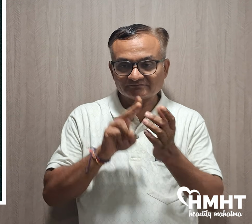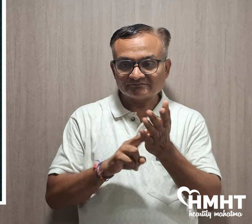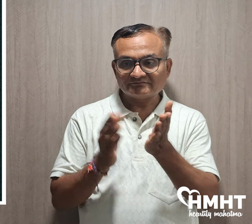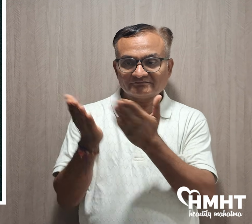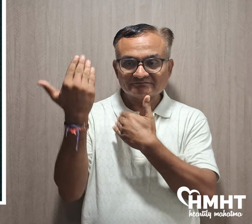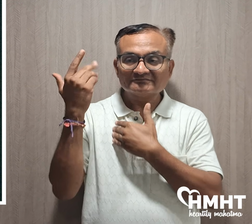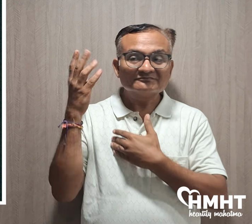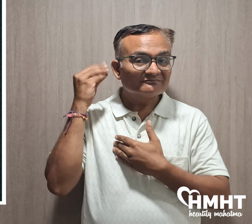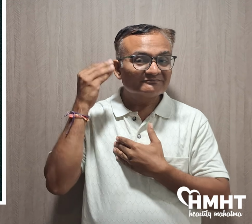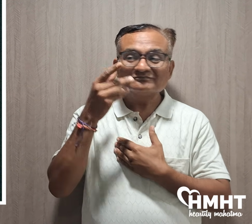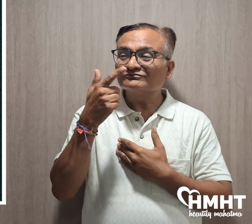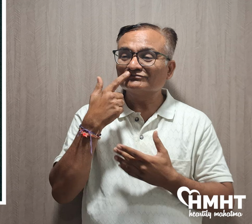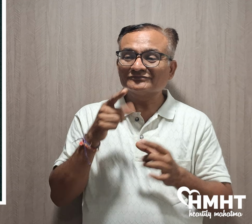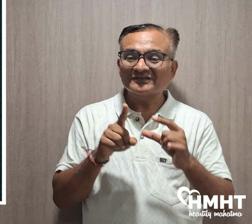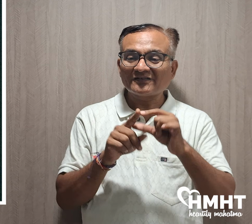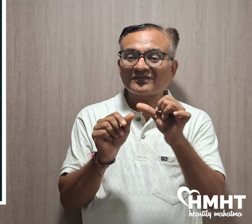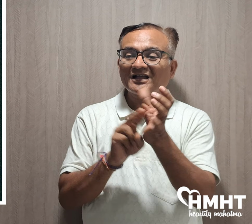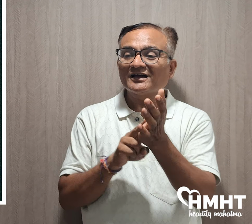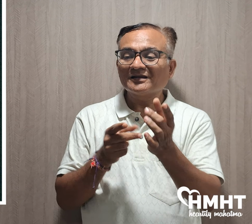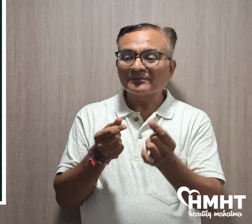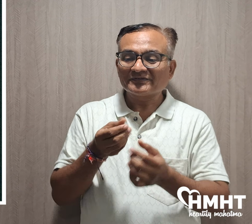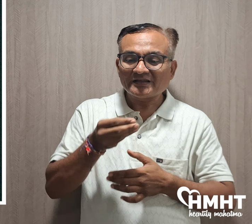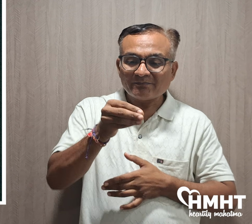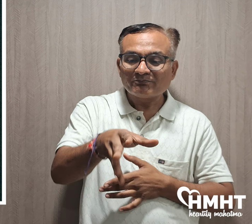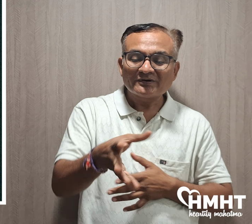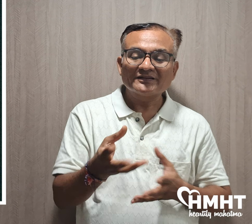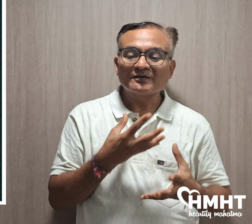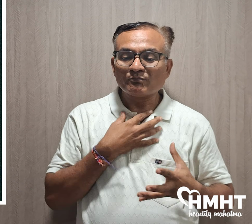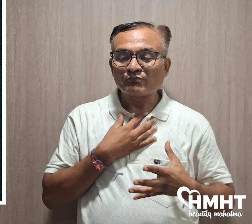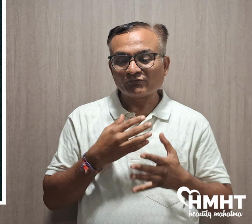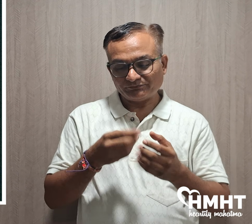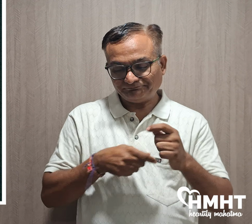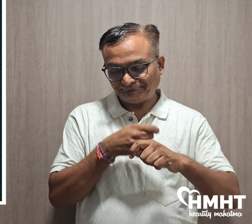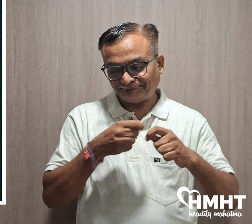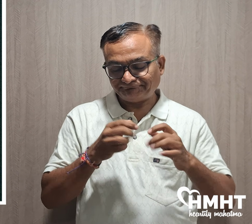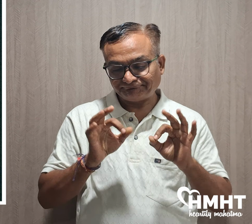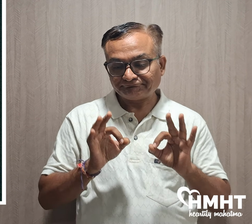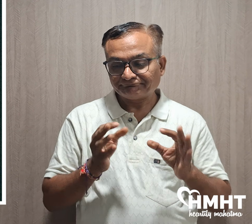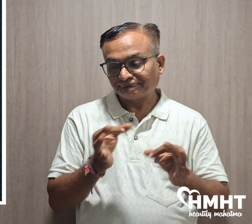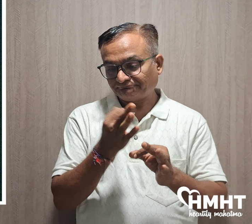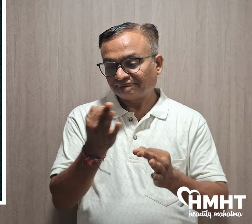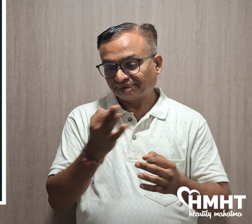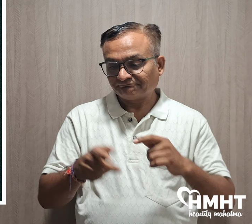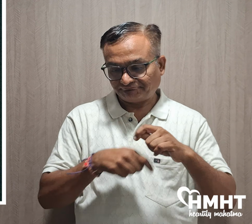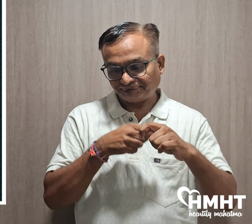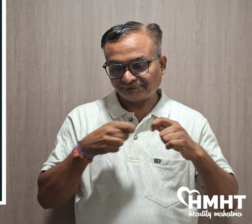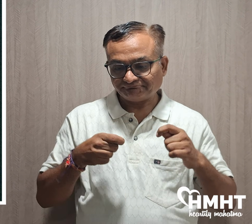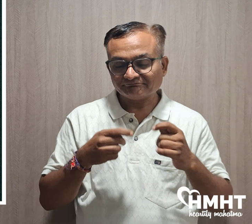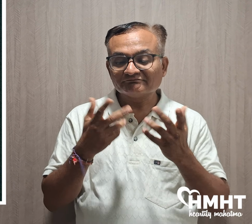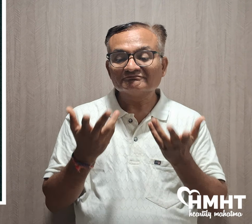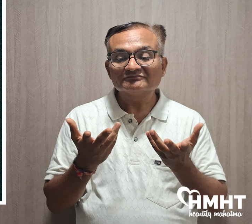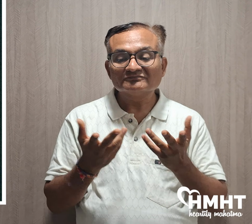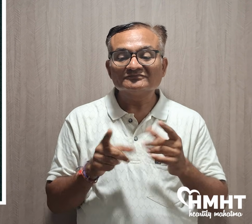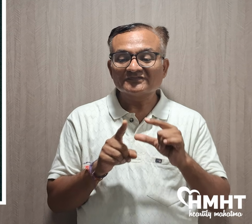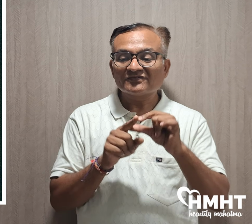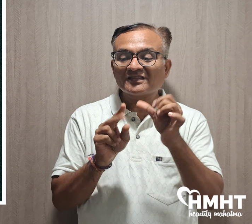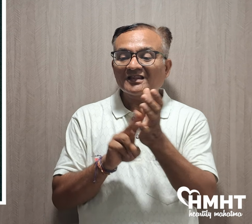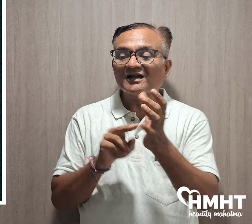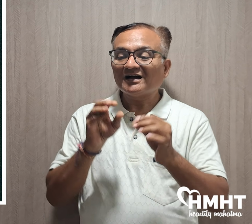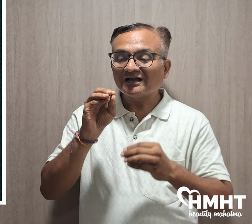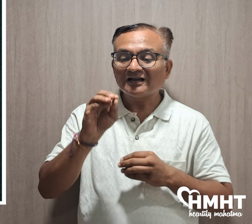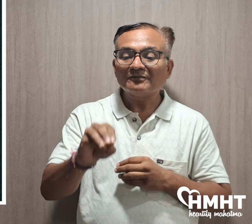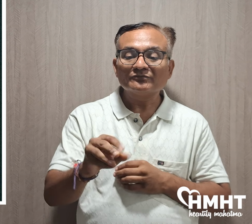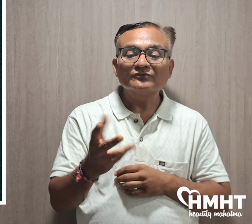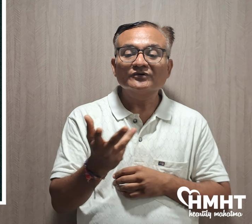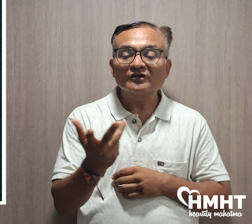ઘણા કહે છે કે દાન કરવાથી પુણ્ય બંધાય છે. તો દાન કરવાથી પુણ્ય બંધાય, પણ કેવું